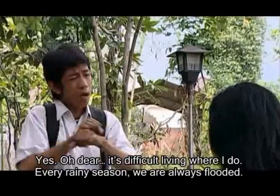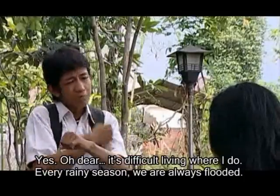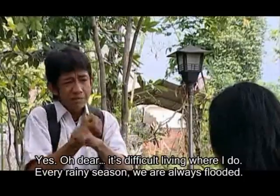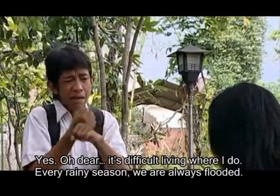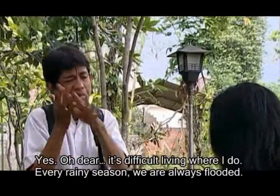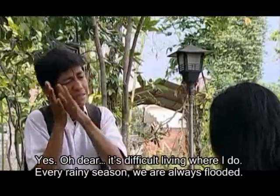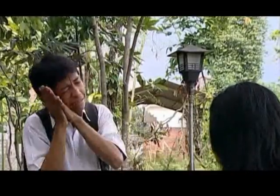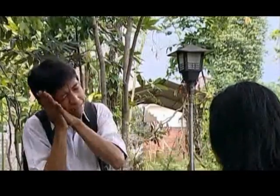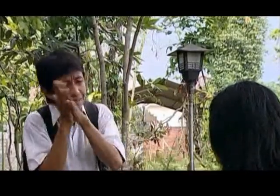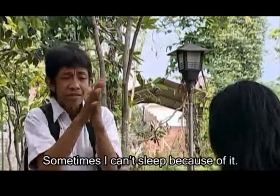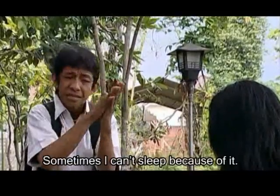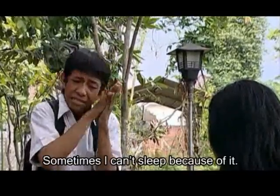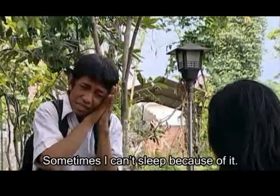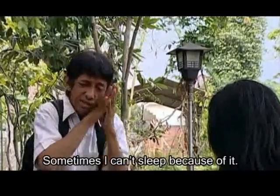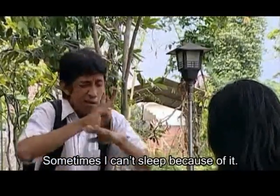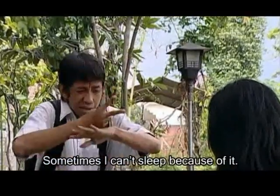pasti kebanjiran. Aku jadi tidak bisa tidur.